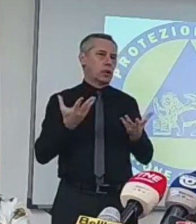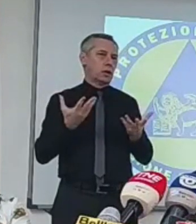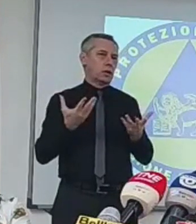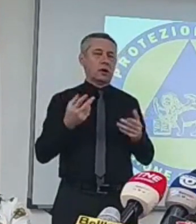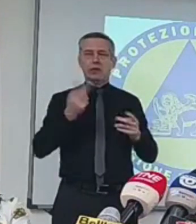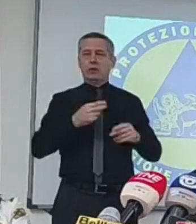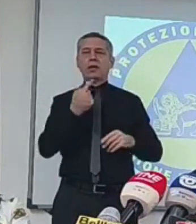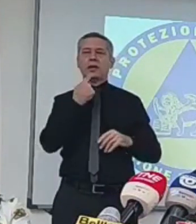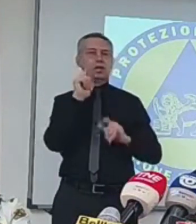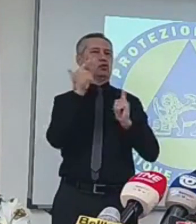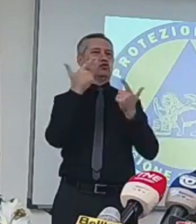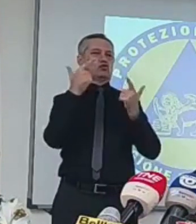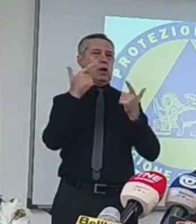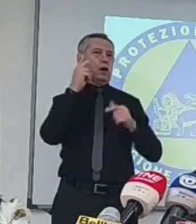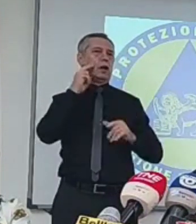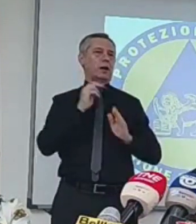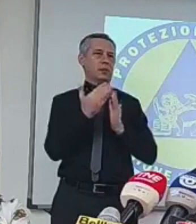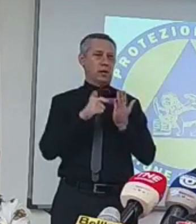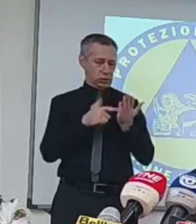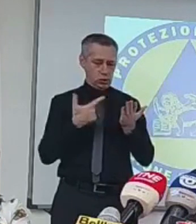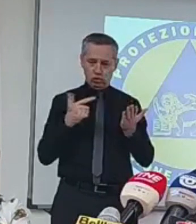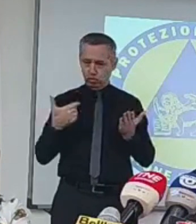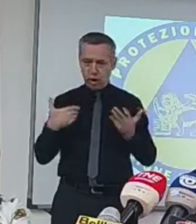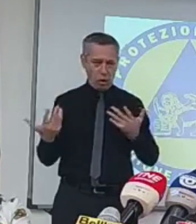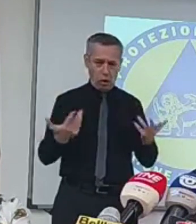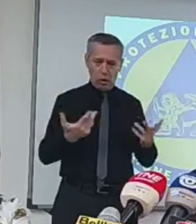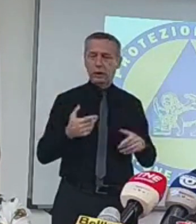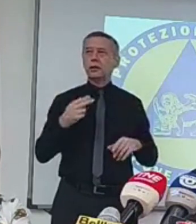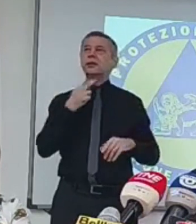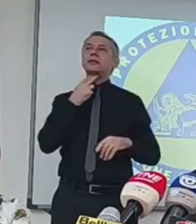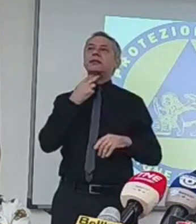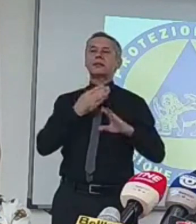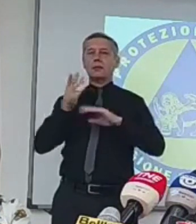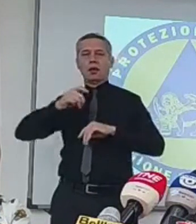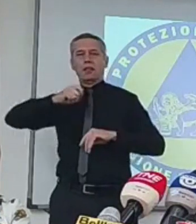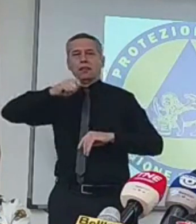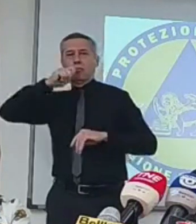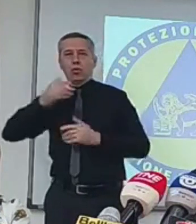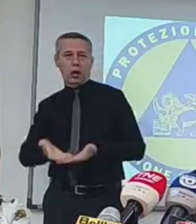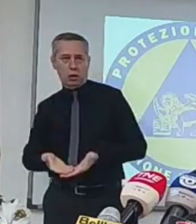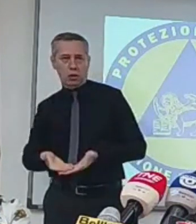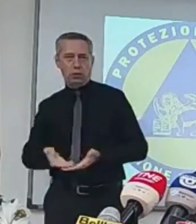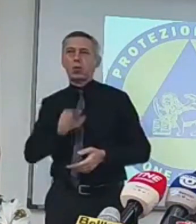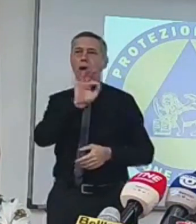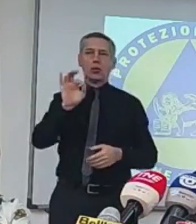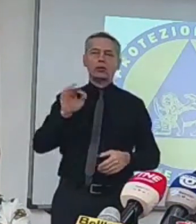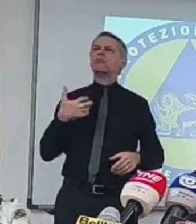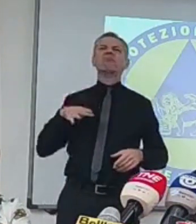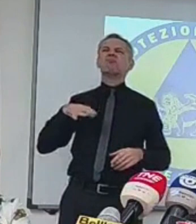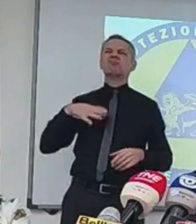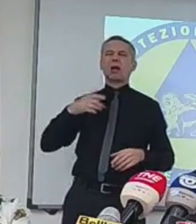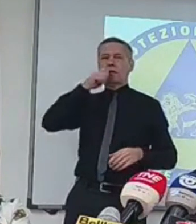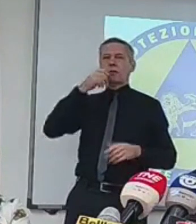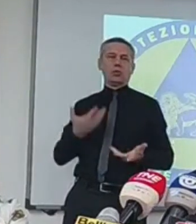giustamente chi non hai di impar sedicenni tocca a quanto meno a farmi un tampone poi c'è anche chi non vuol farsi dare al tampone quindi diventa problematico